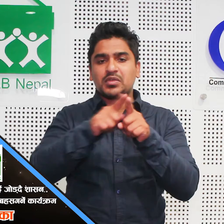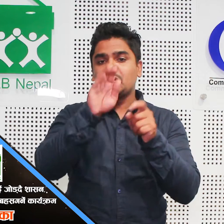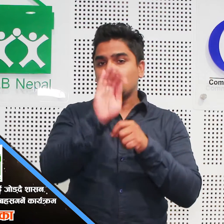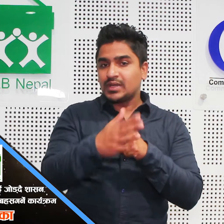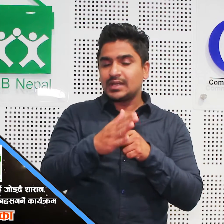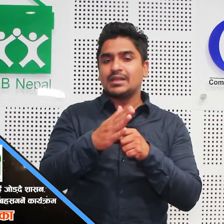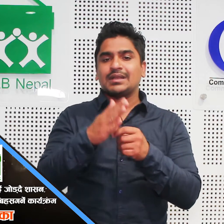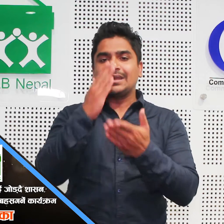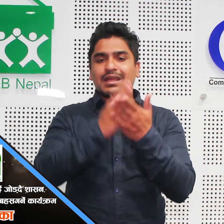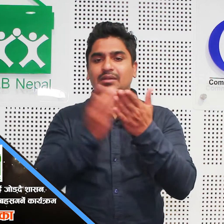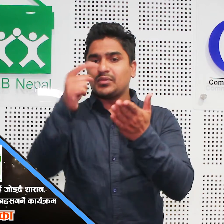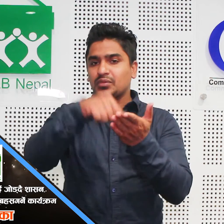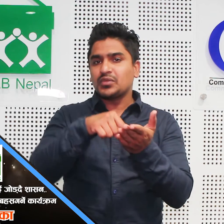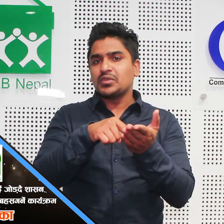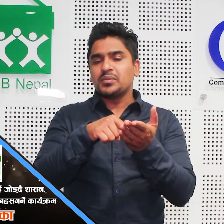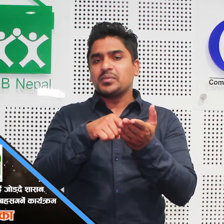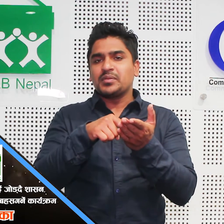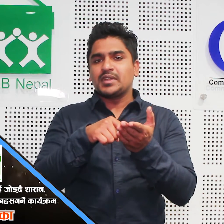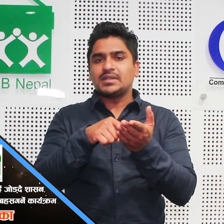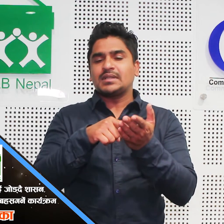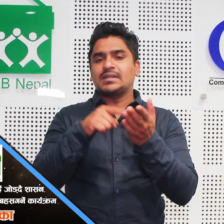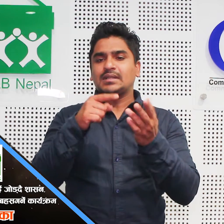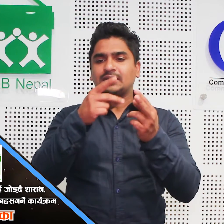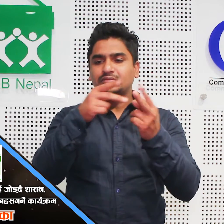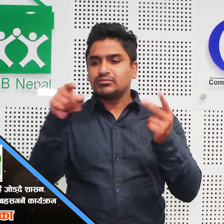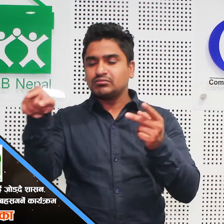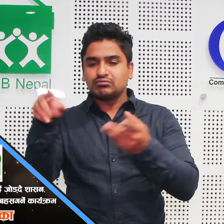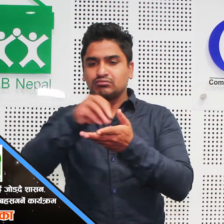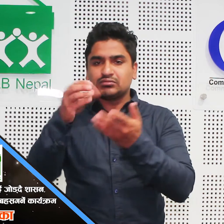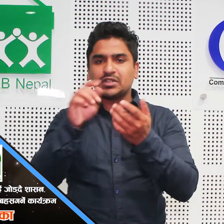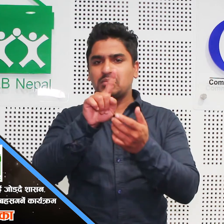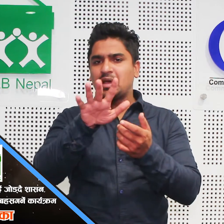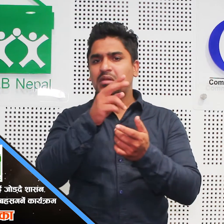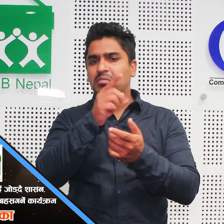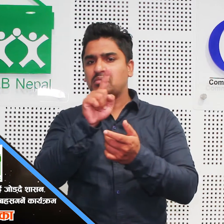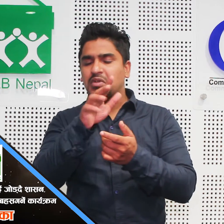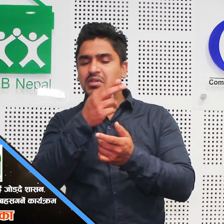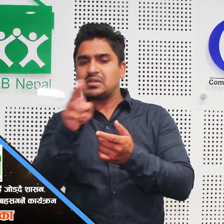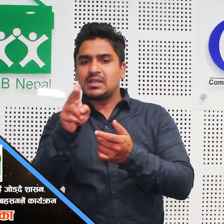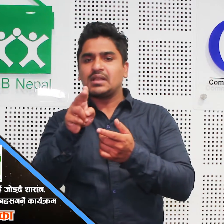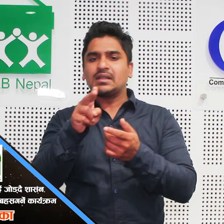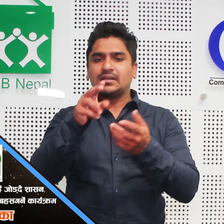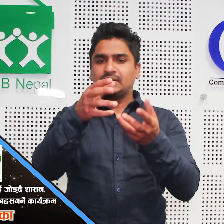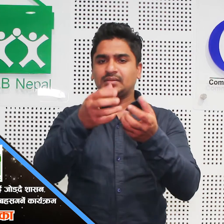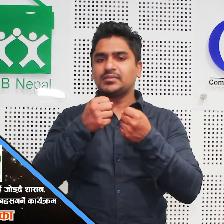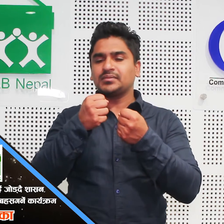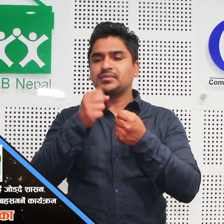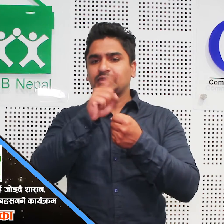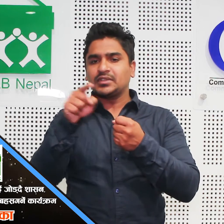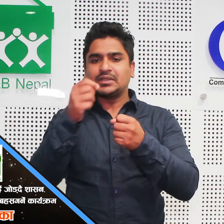गएर कार्यक्रम सुरुमा ज्यामीहरू जुटाएर हामीलाई 12-15 जना ज्यामी चाहिने, दैनिक 12-15 ज्यामी एकैचोटि एक ठाउँ जुटाएर काम गर्न